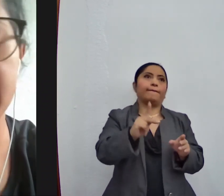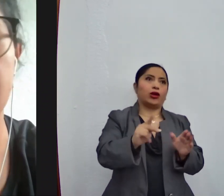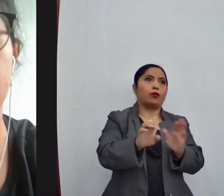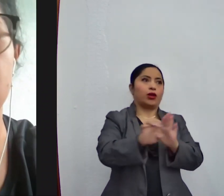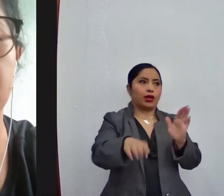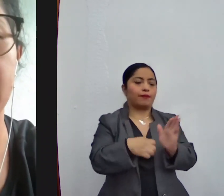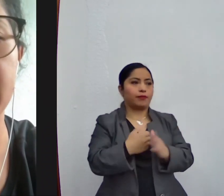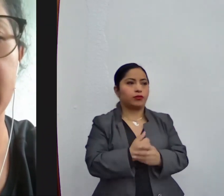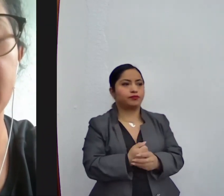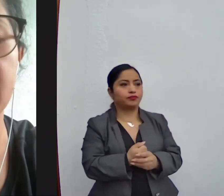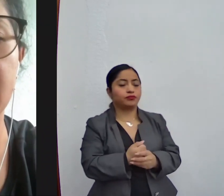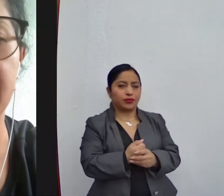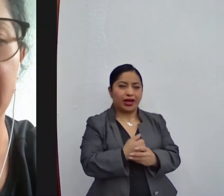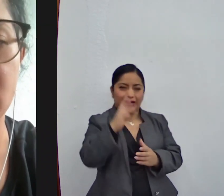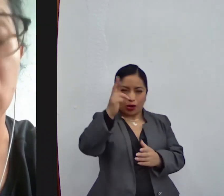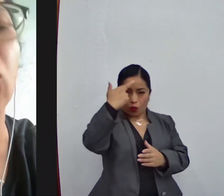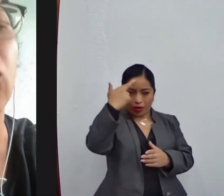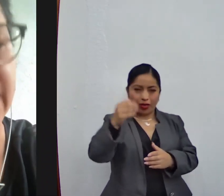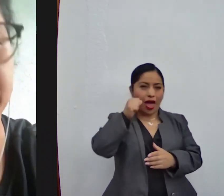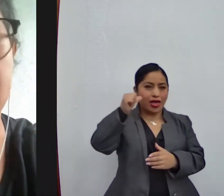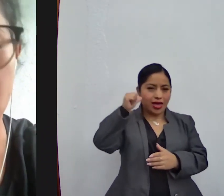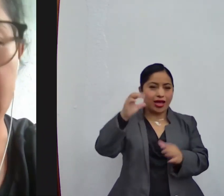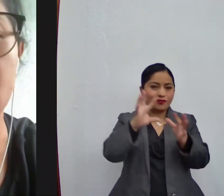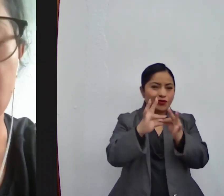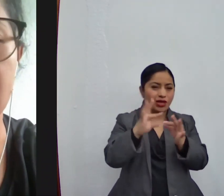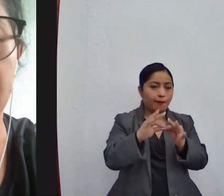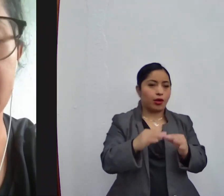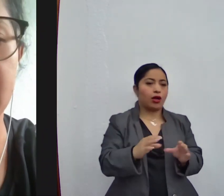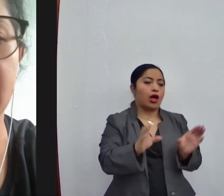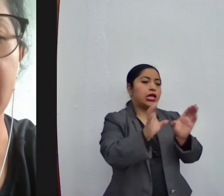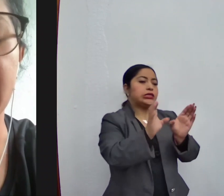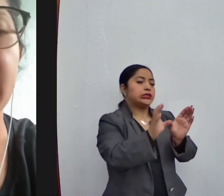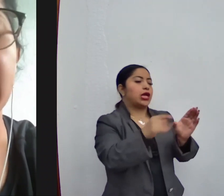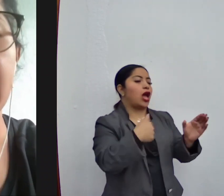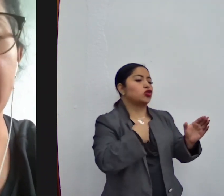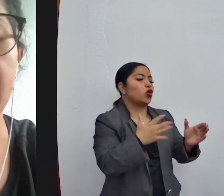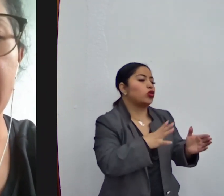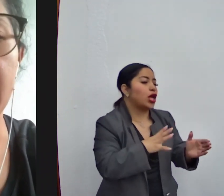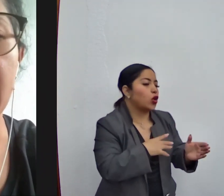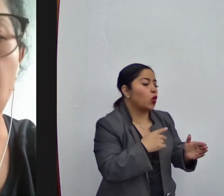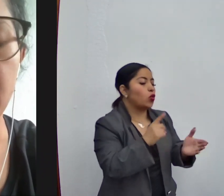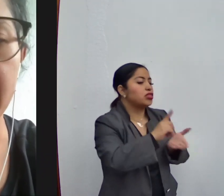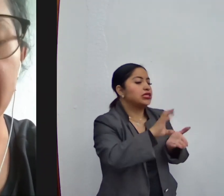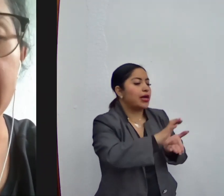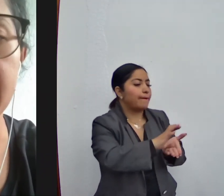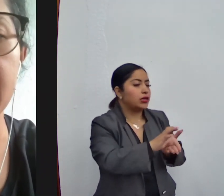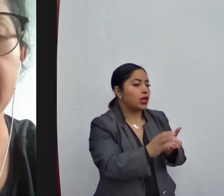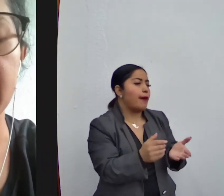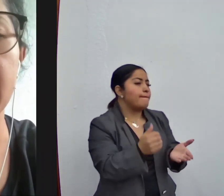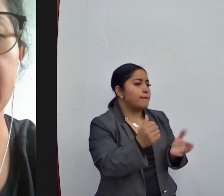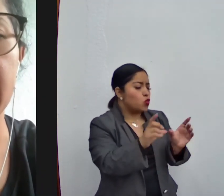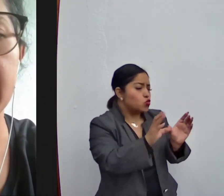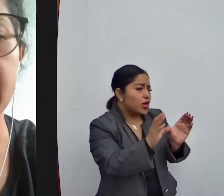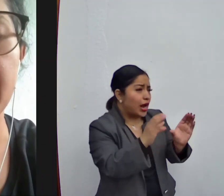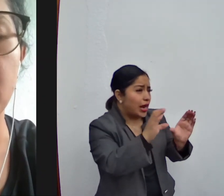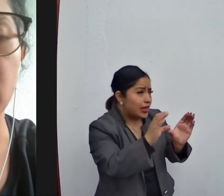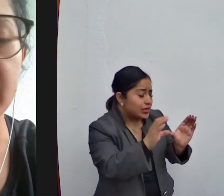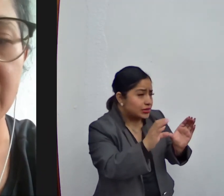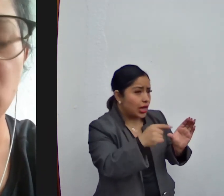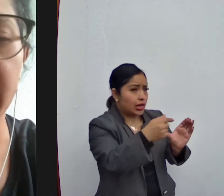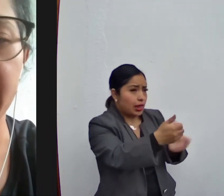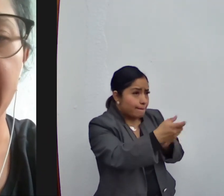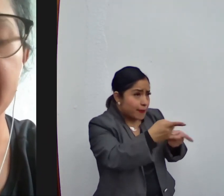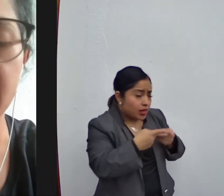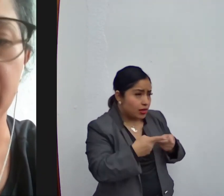sus hijas e hijos para hacer esta certificación, o las personas con discapacidad que lo pueden realizar sin hacer este